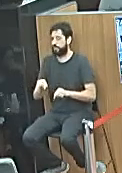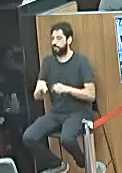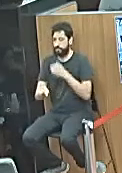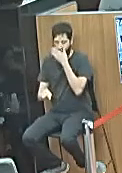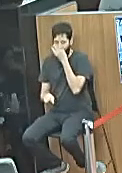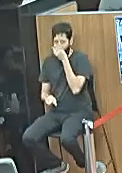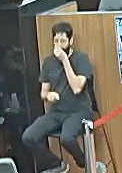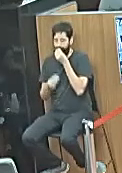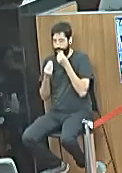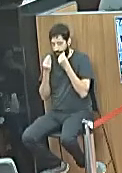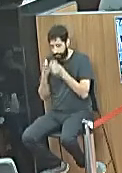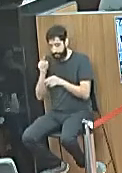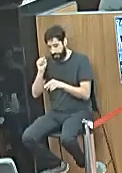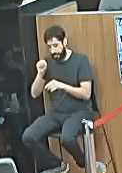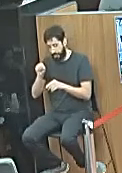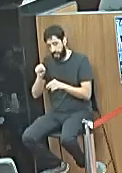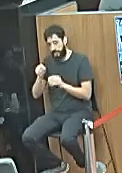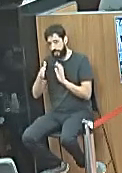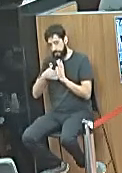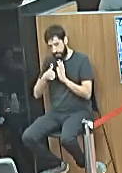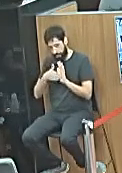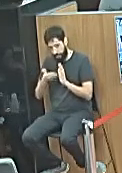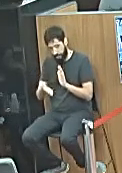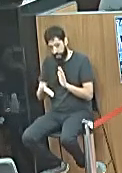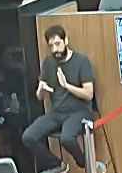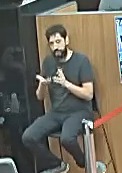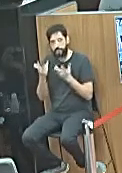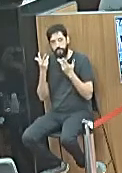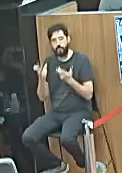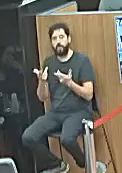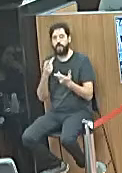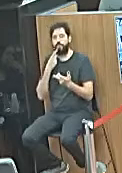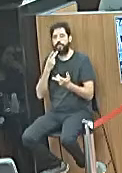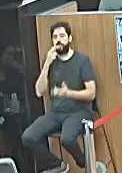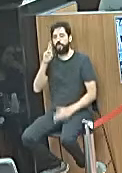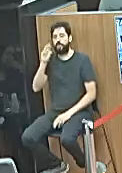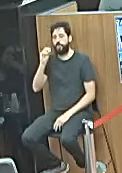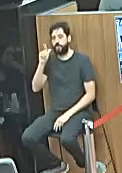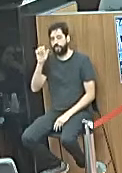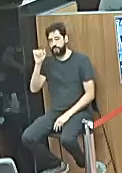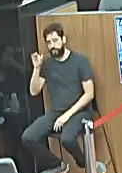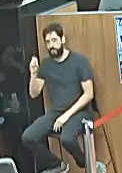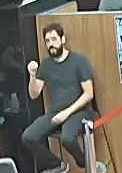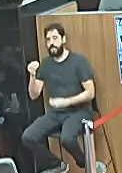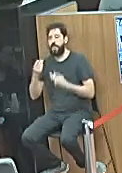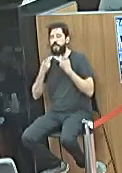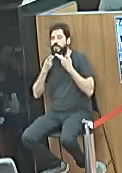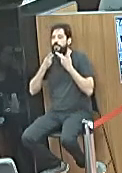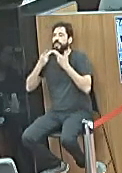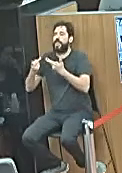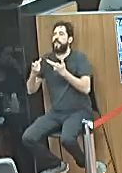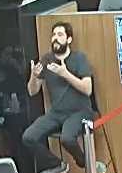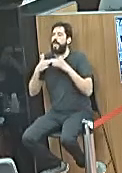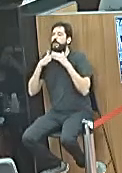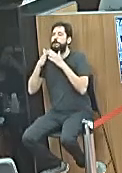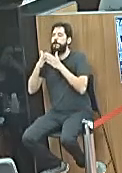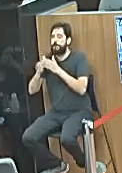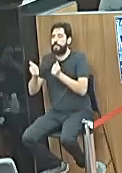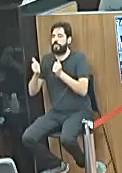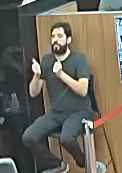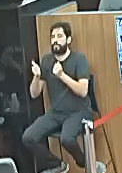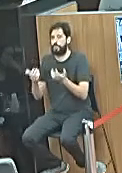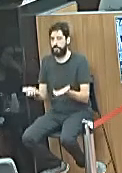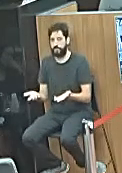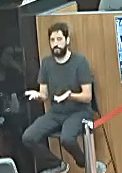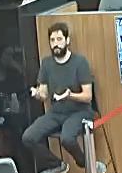leve essa nossa demanda como disse o rogério né esse clamor colocou muito bem ali rogério esse clamor